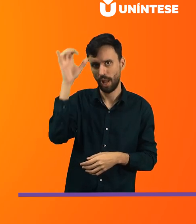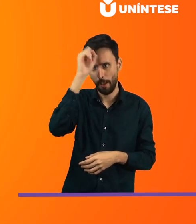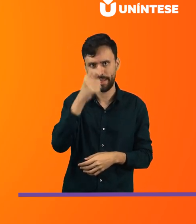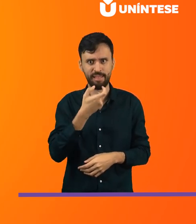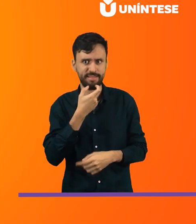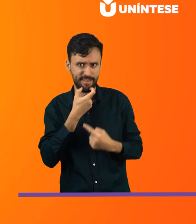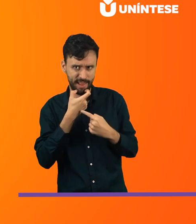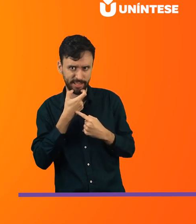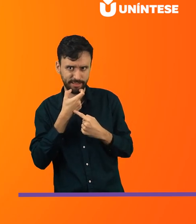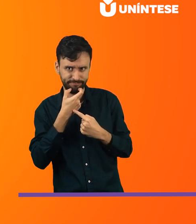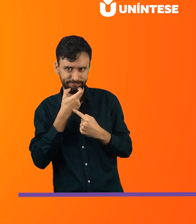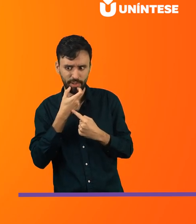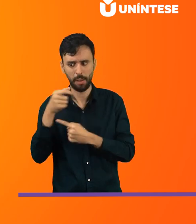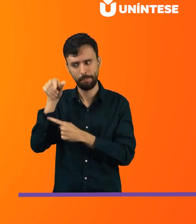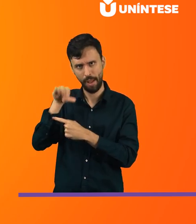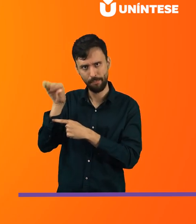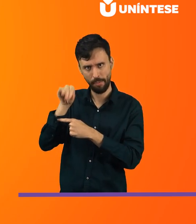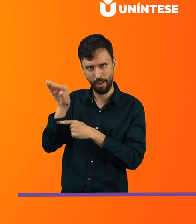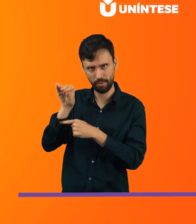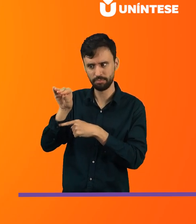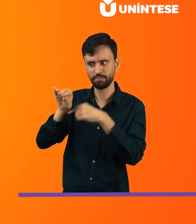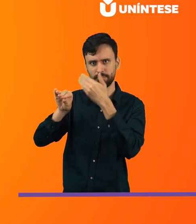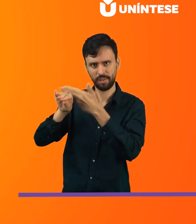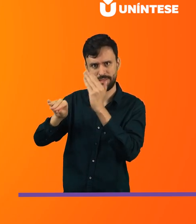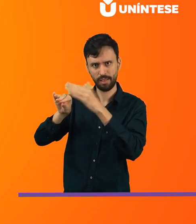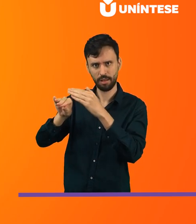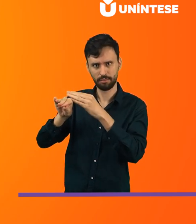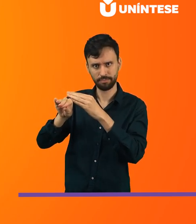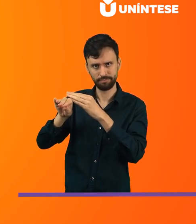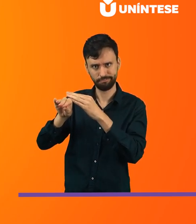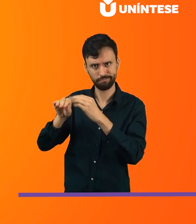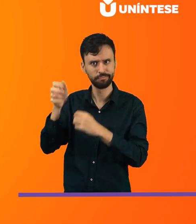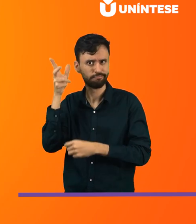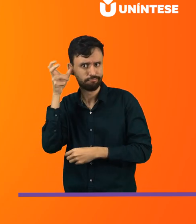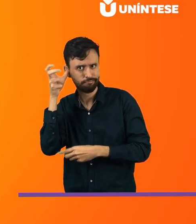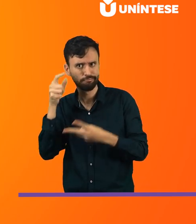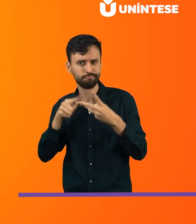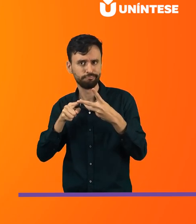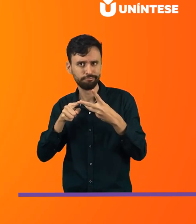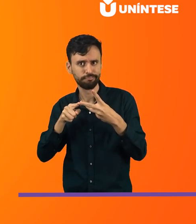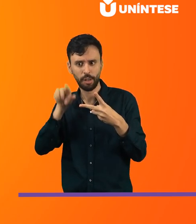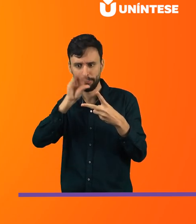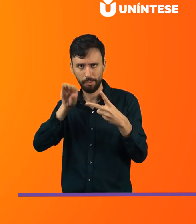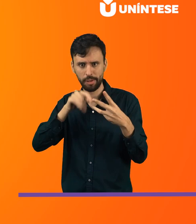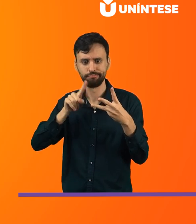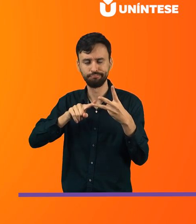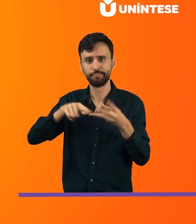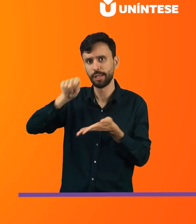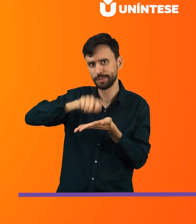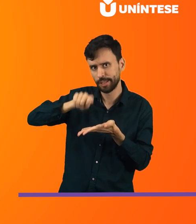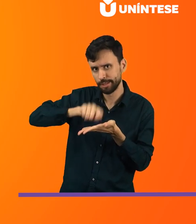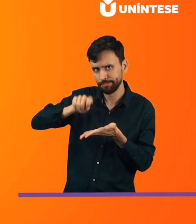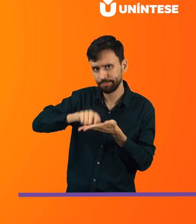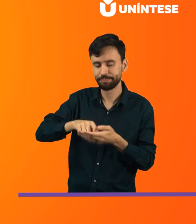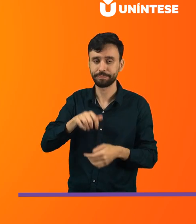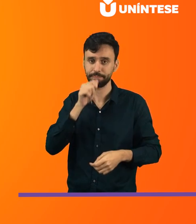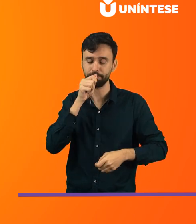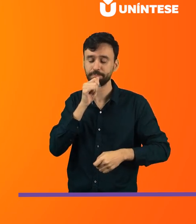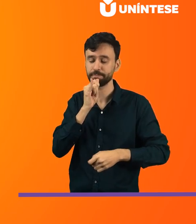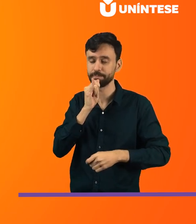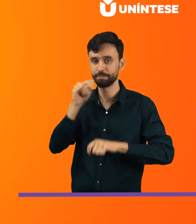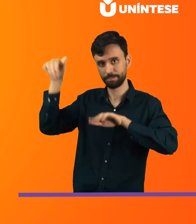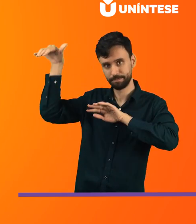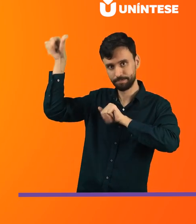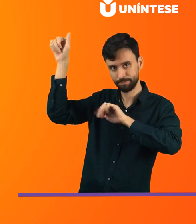inglês, eu preciso treinar o meu inglês. Tanto o ouvir, quanto o falar. E o escrito também. Se eu quero aprender o espanhol,